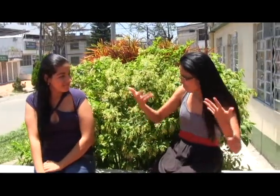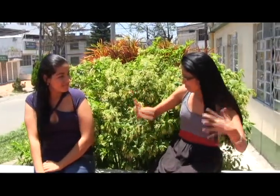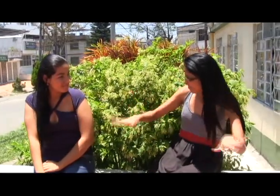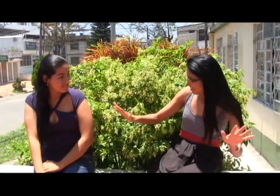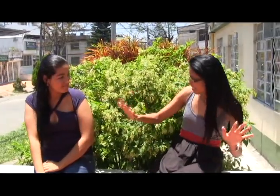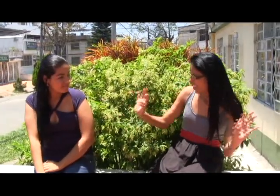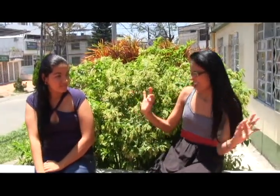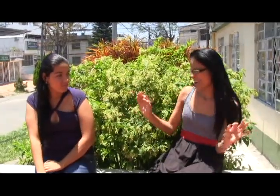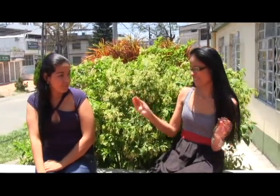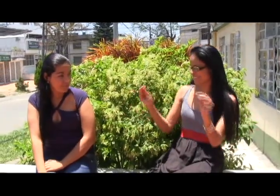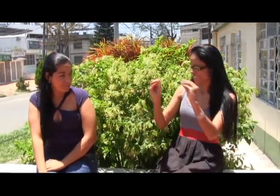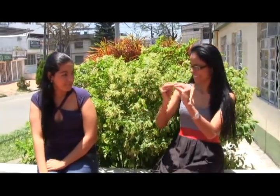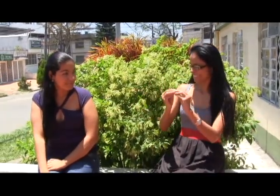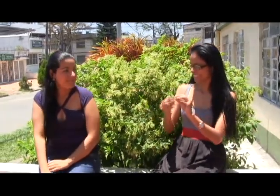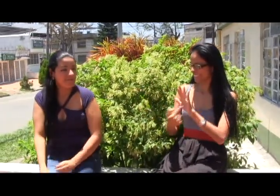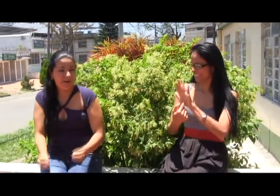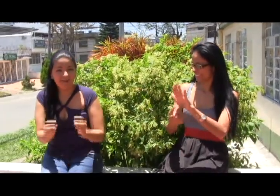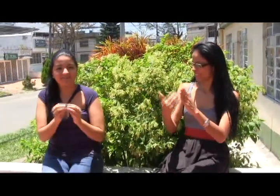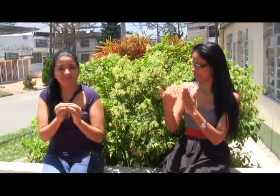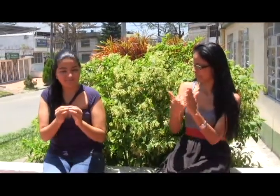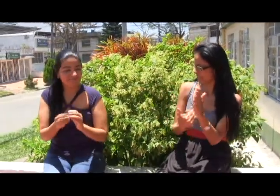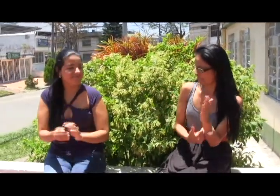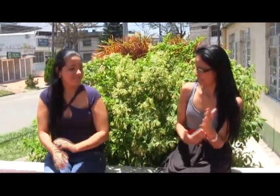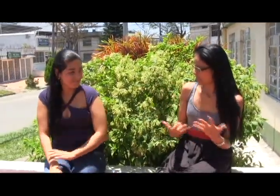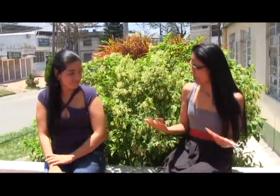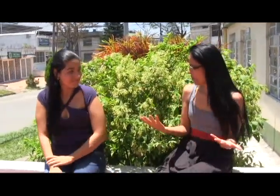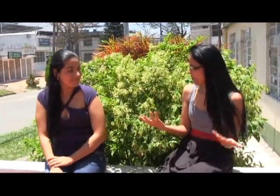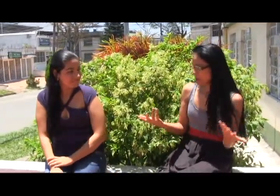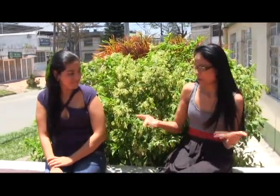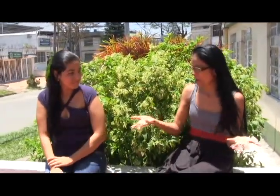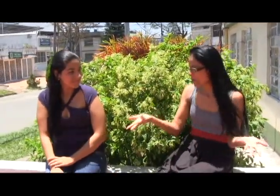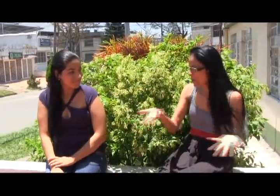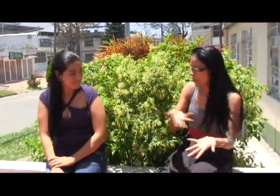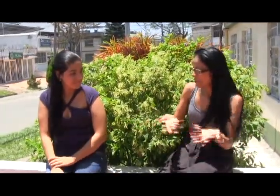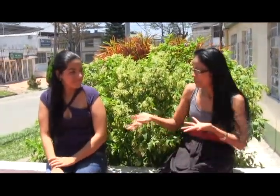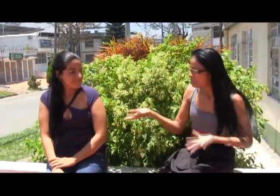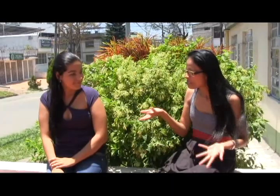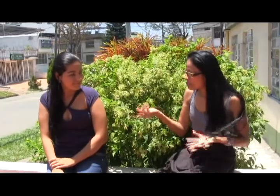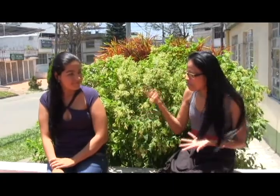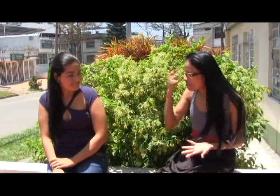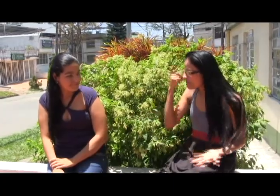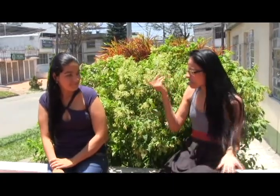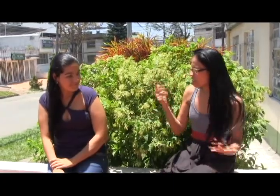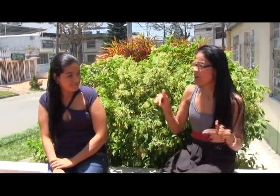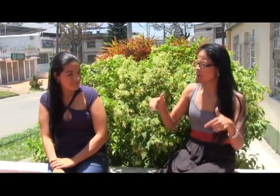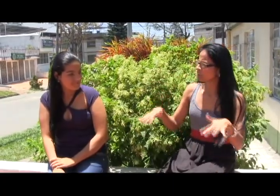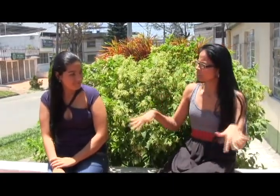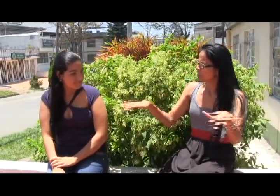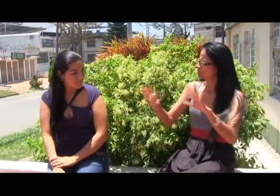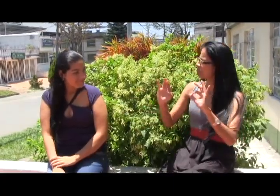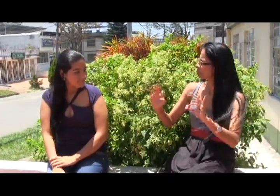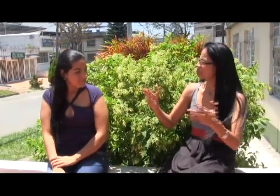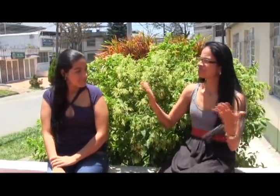Ya vamos terminando el programa, pero hace falta otra sección. Hemos disfrutado hoy de un clima agradable, un sol